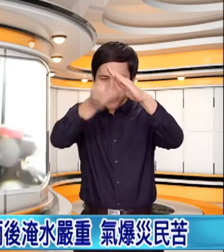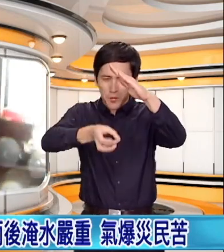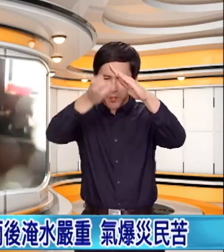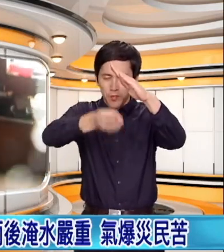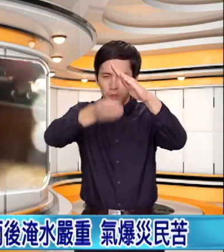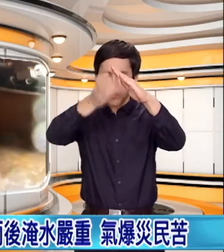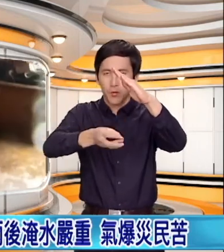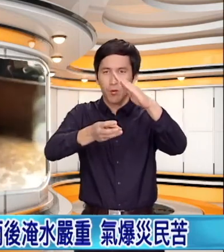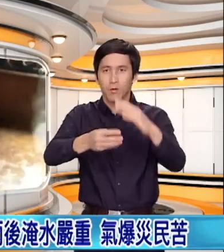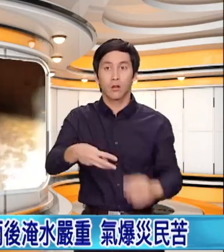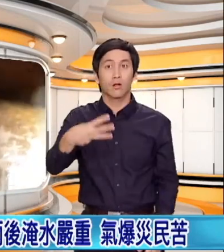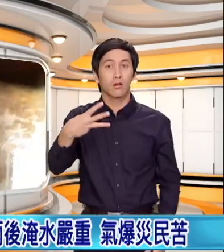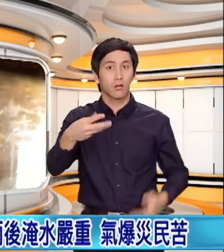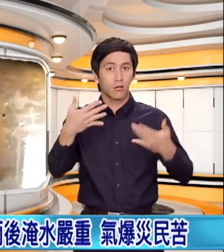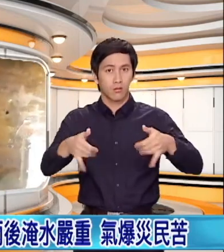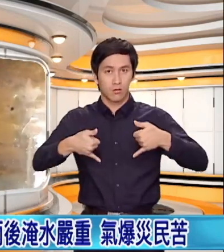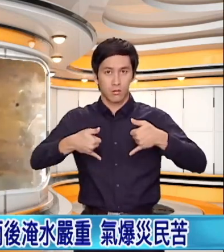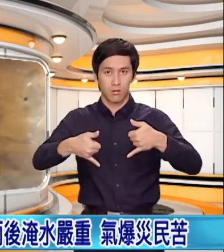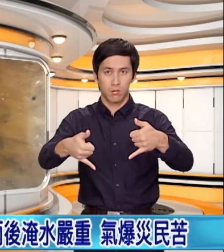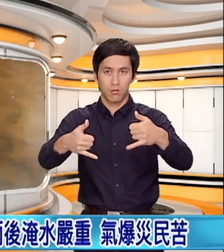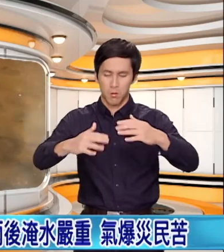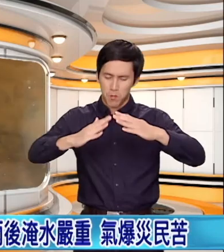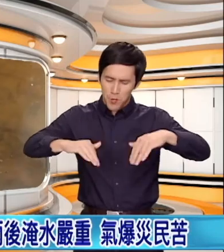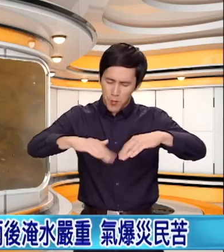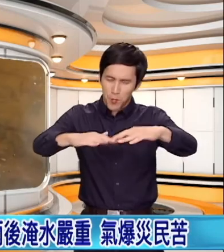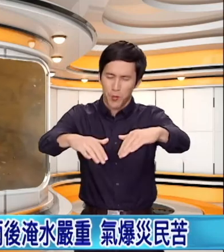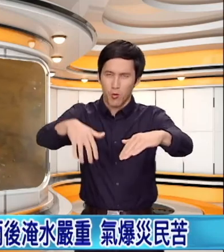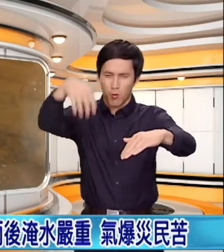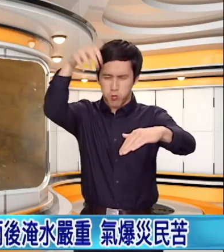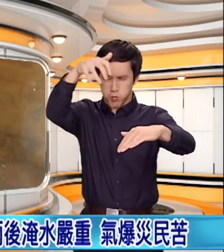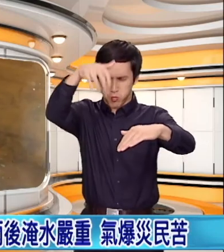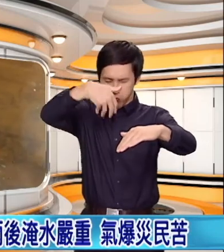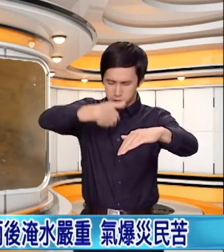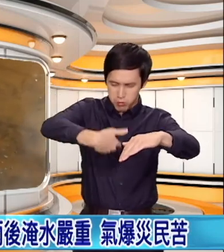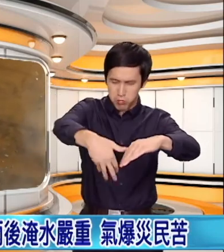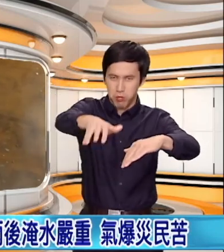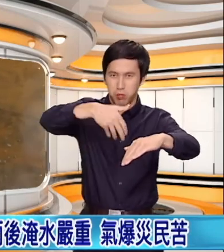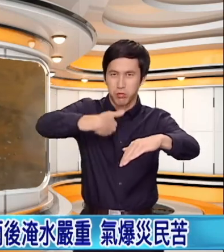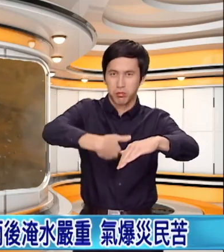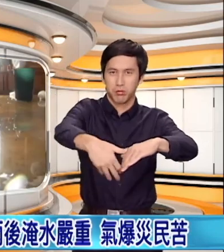三多路被炸出的壕溝也因為一場大雨而變成了小河